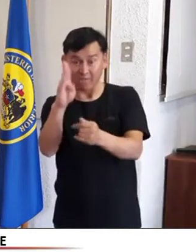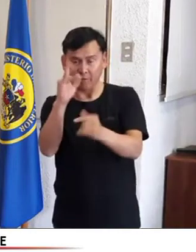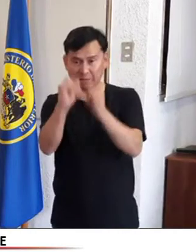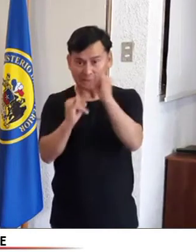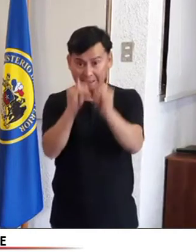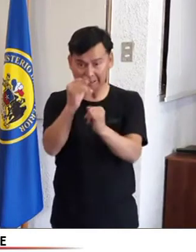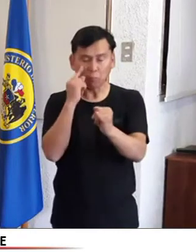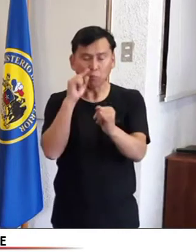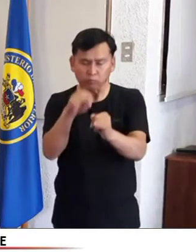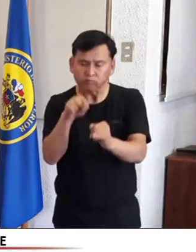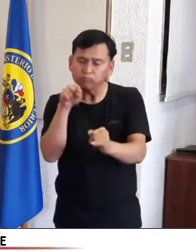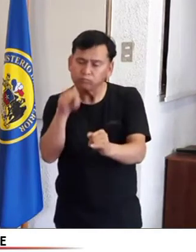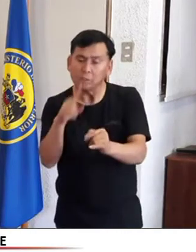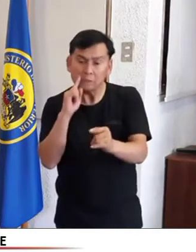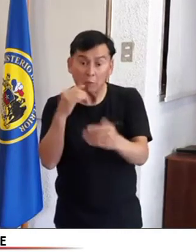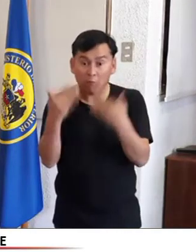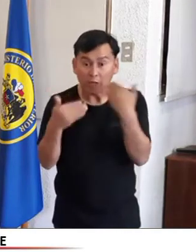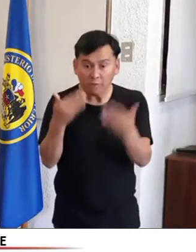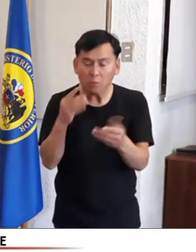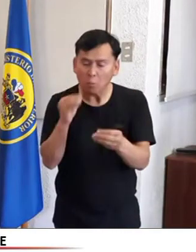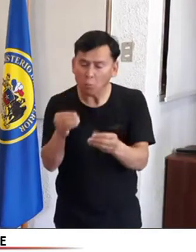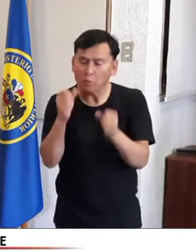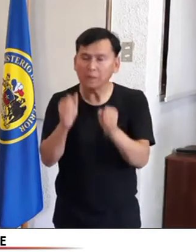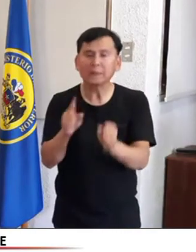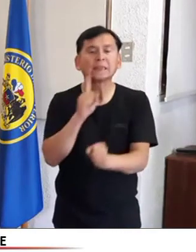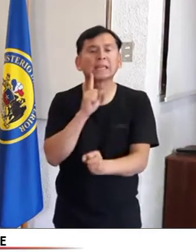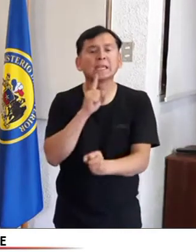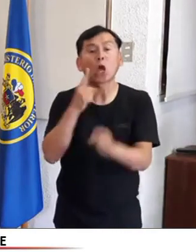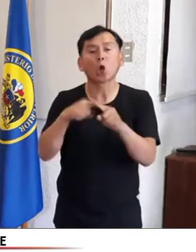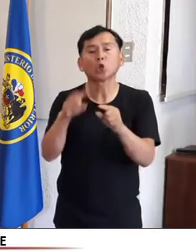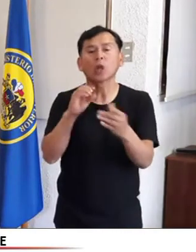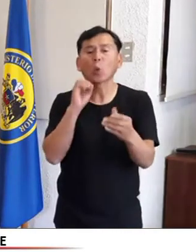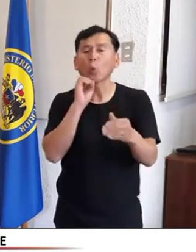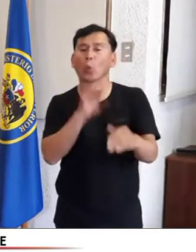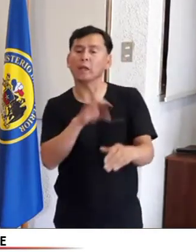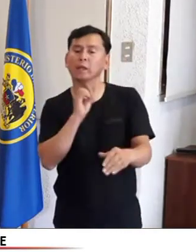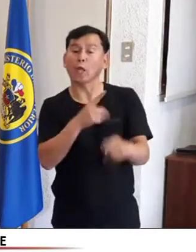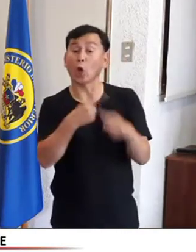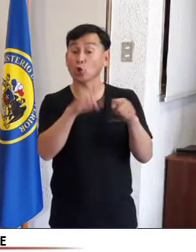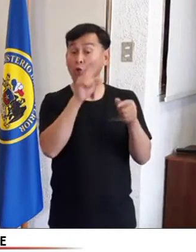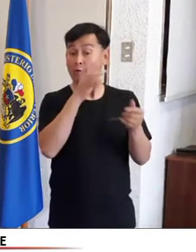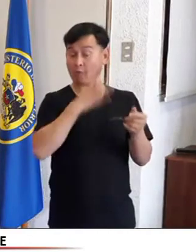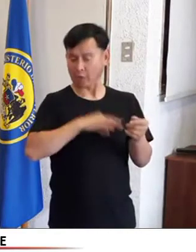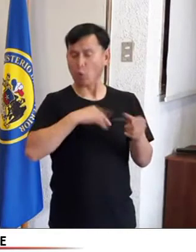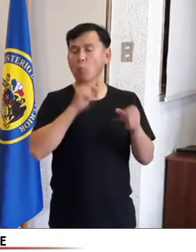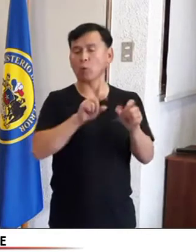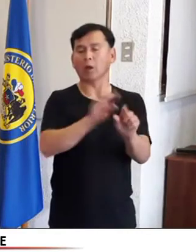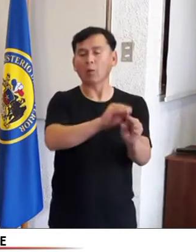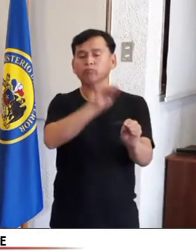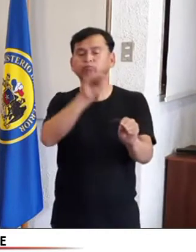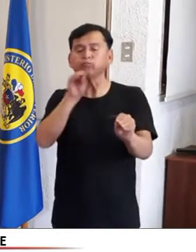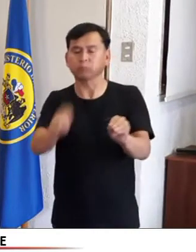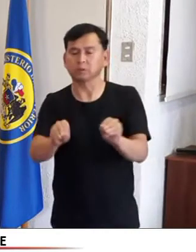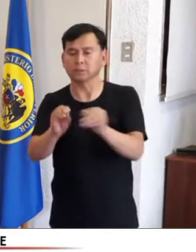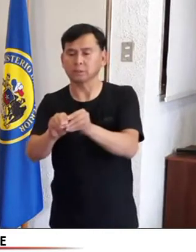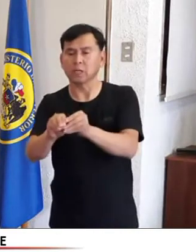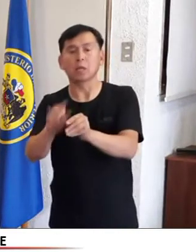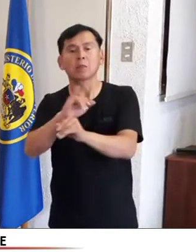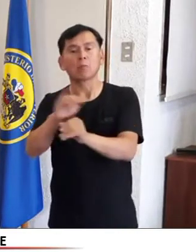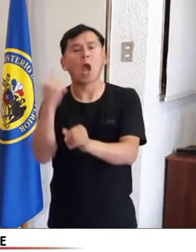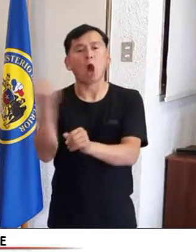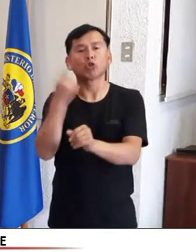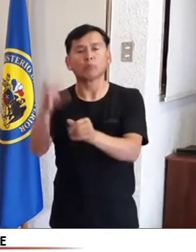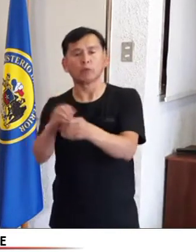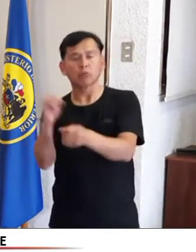cuenta RUT y sí sean beneficiarios y tengan otra cuenta de otro banco, la puedan inscribir y la transferencia se le